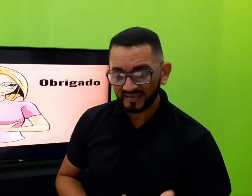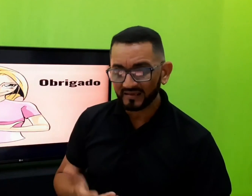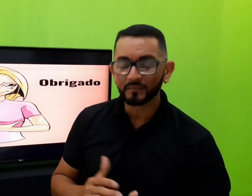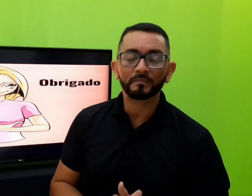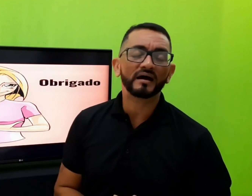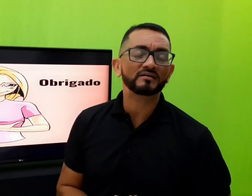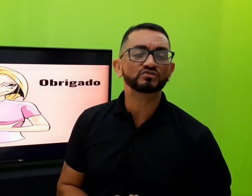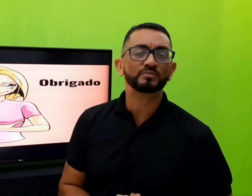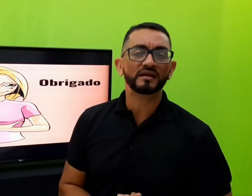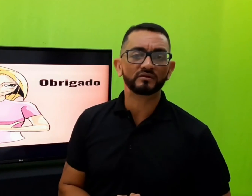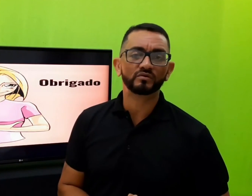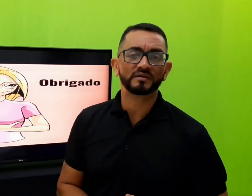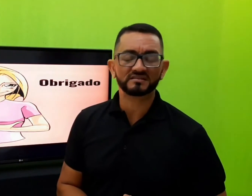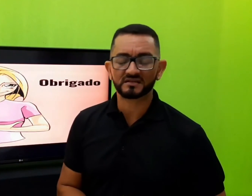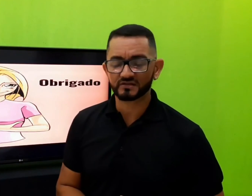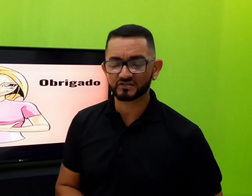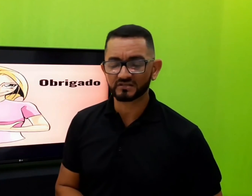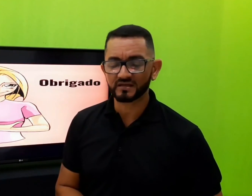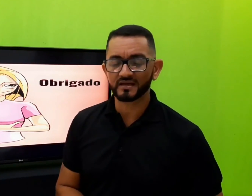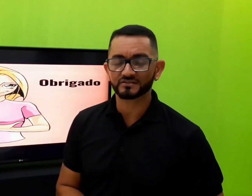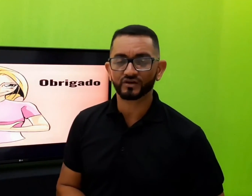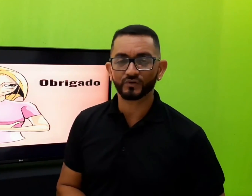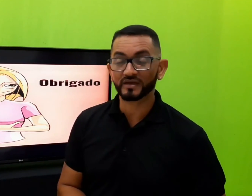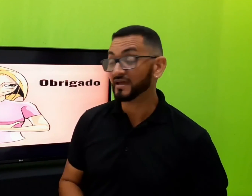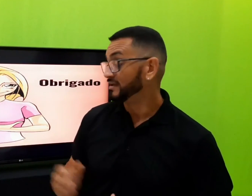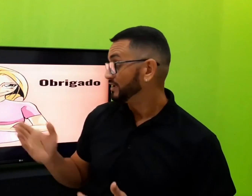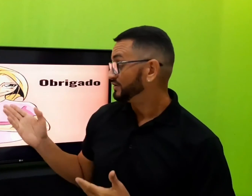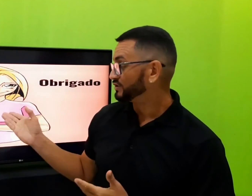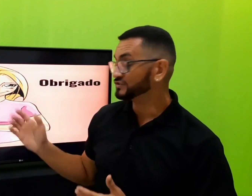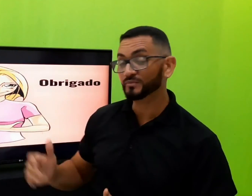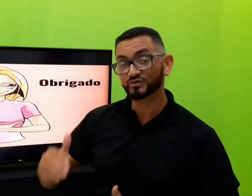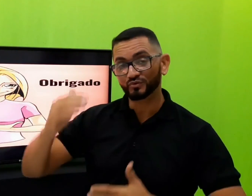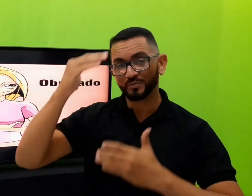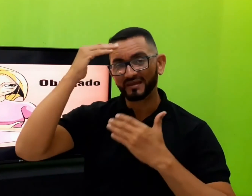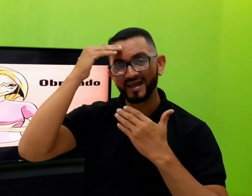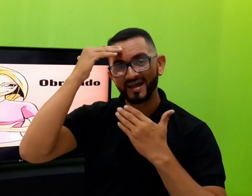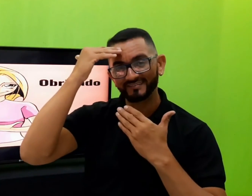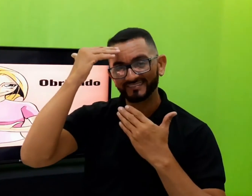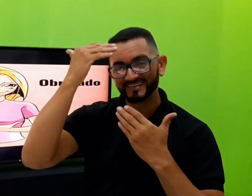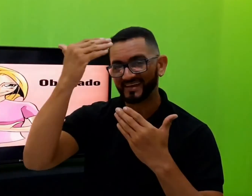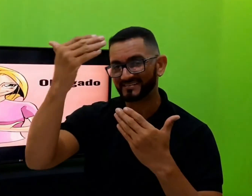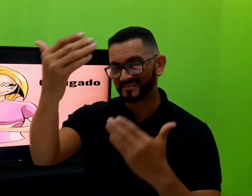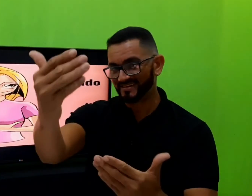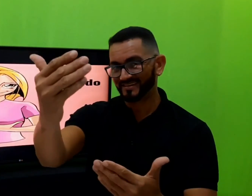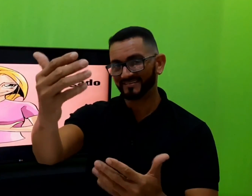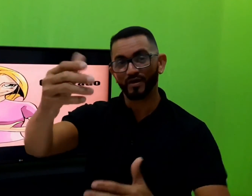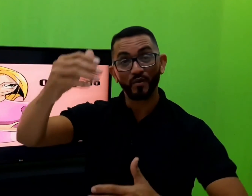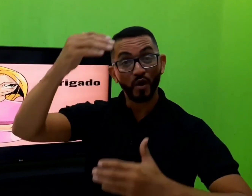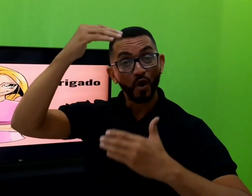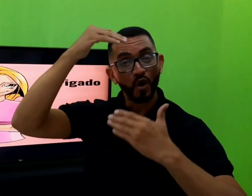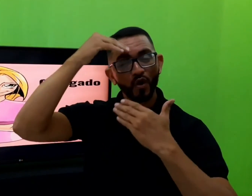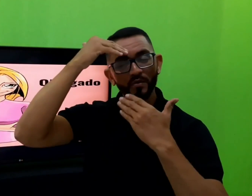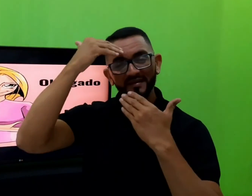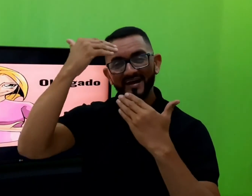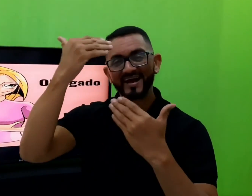aprender mais sobre a língua brasileira de sinais, ok? E nós temos o obrigado, que é assim. Então,